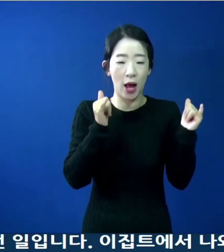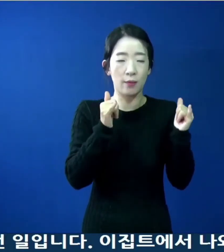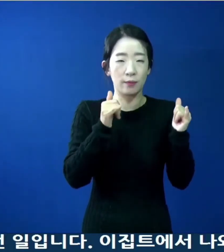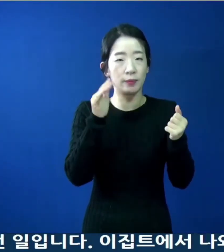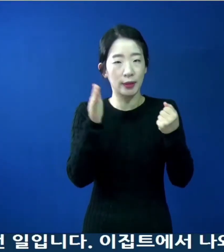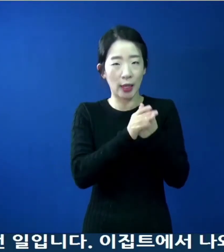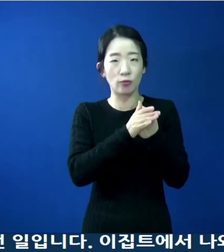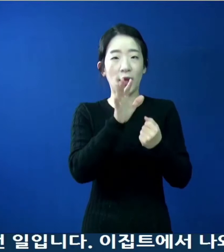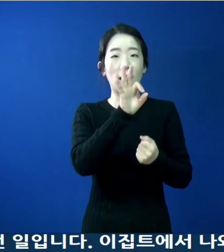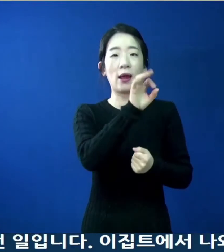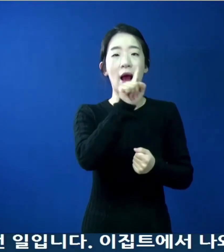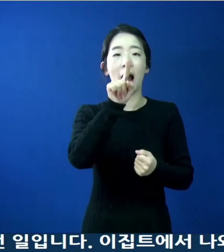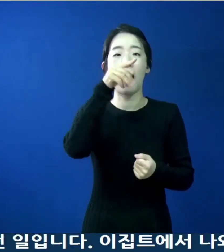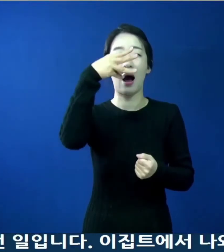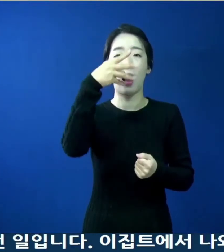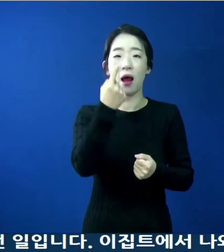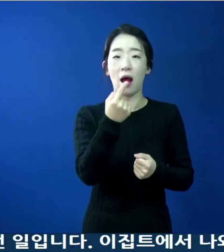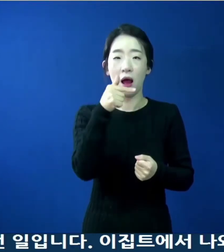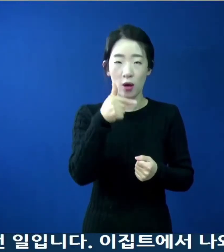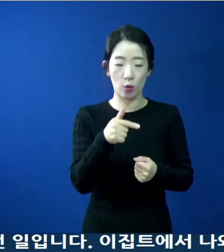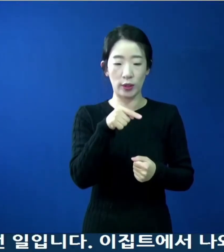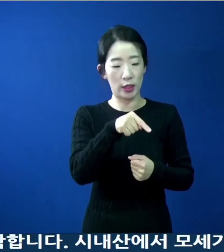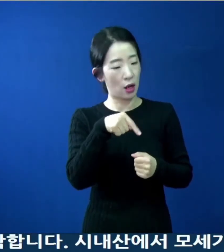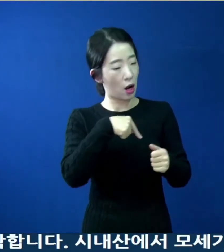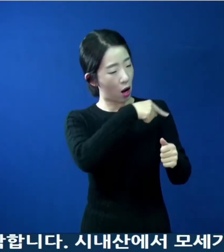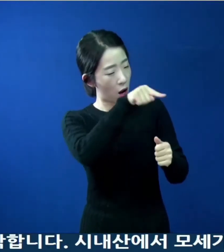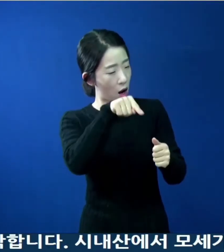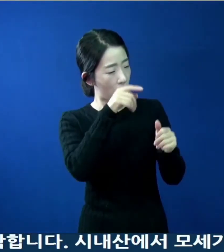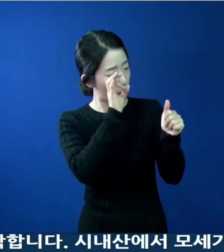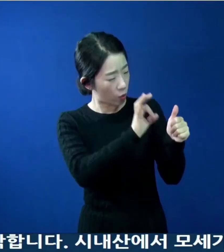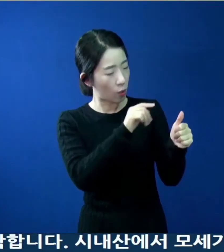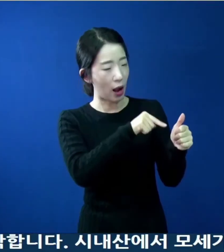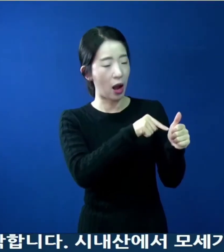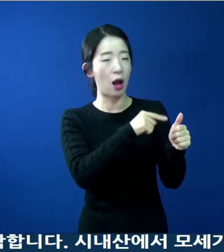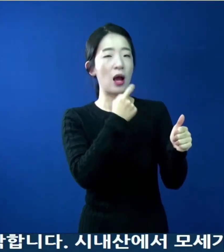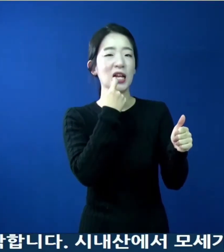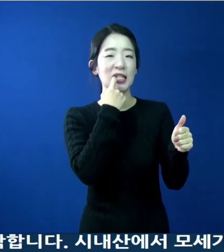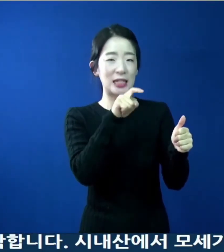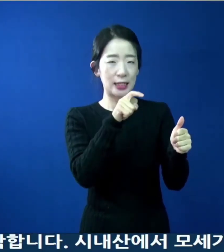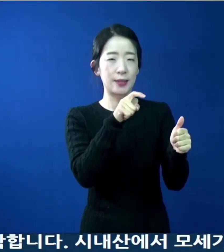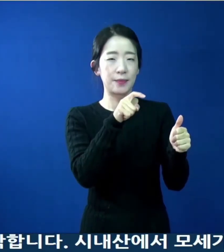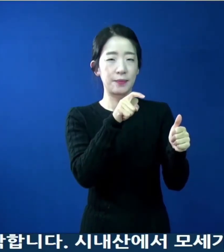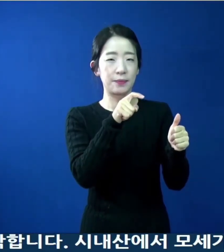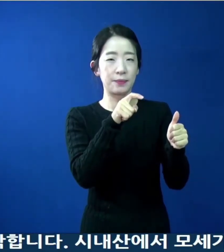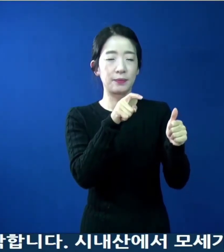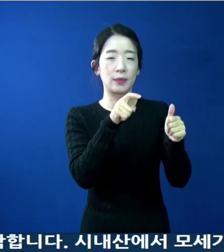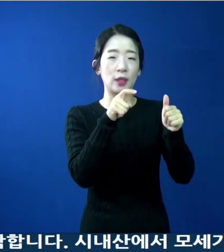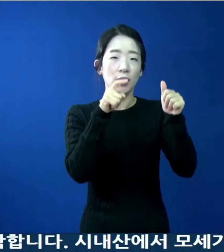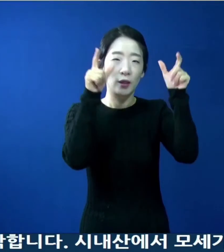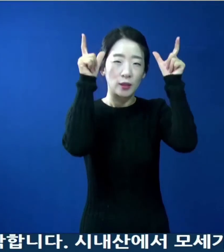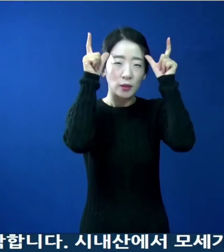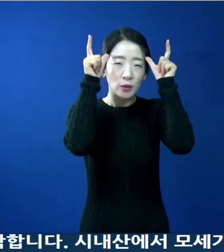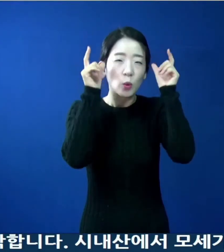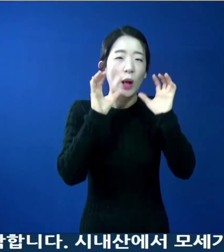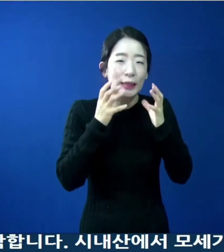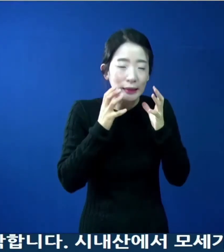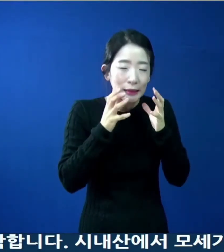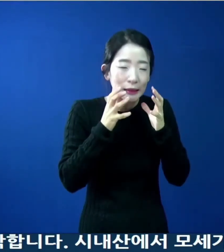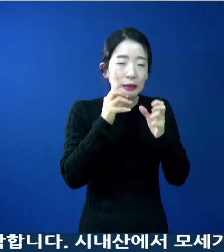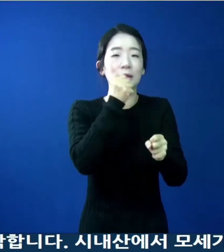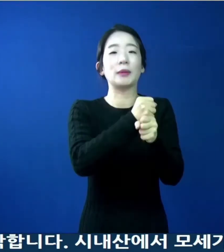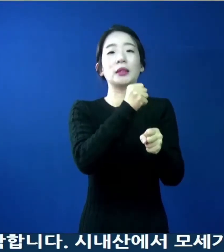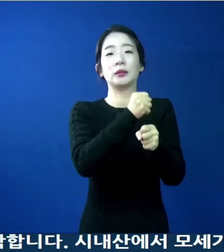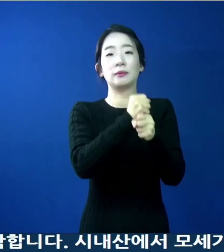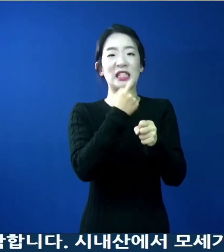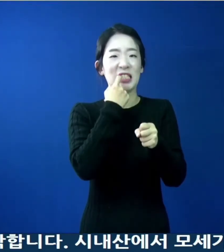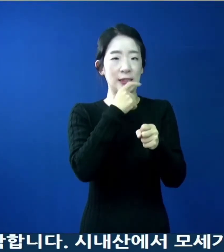마음을 다시 붙잡기 위해서 금송아지 만들 생각을 합니다. 엄청난